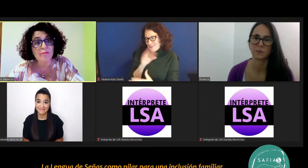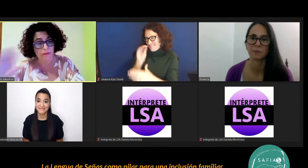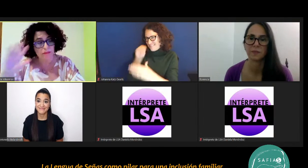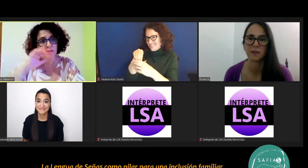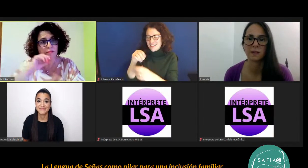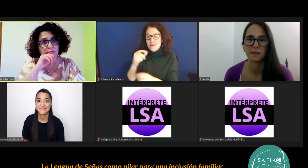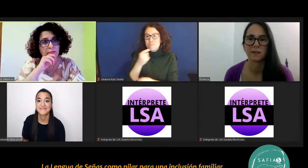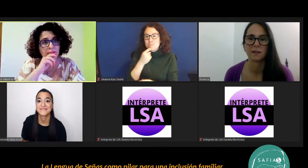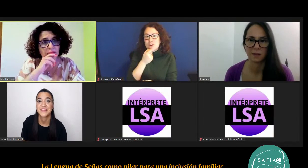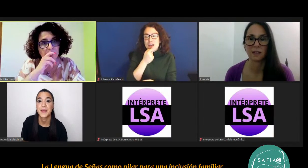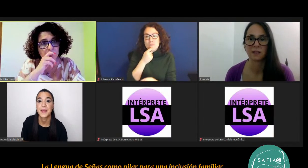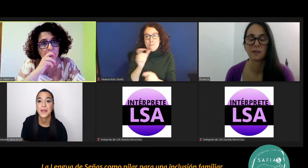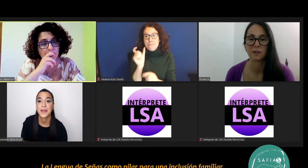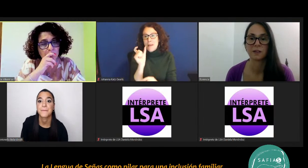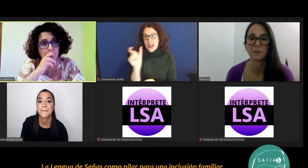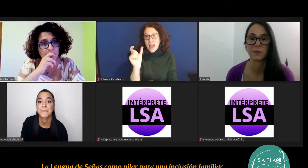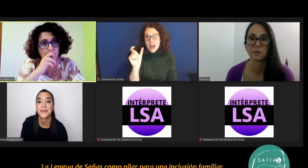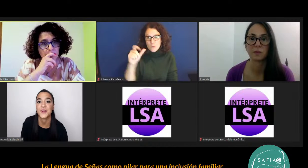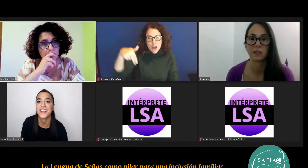Gabu.